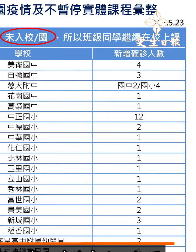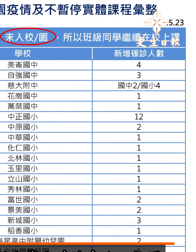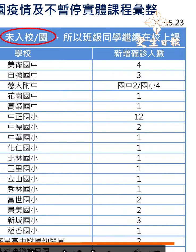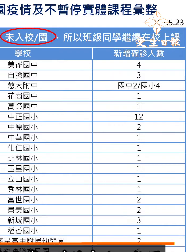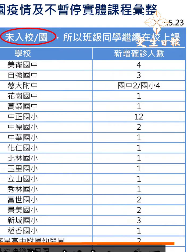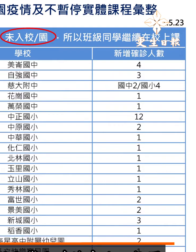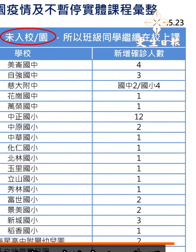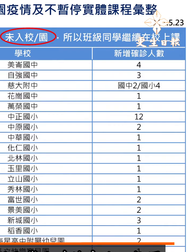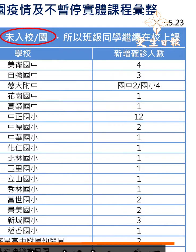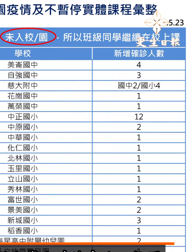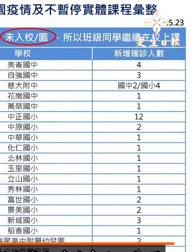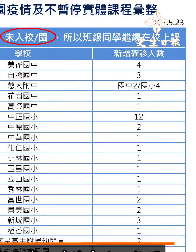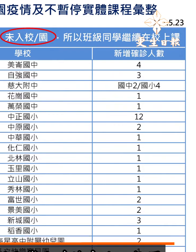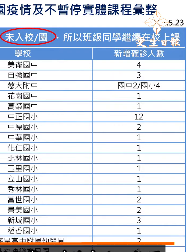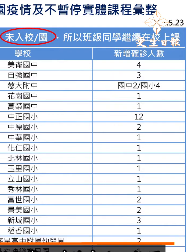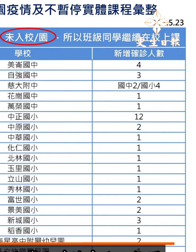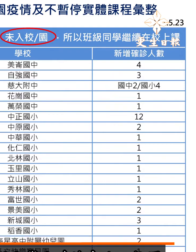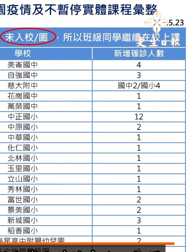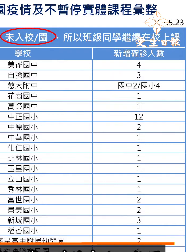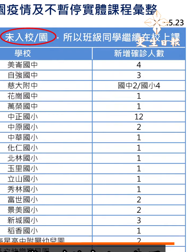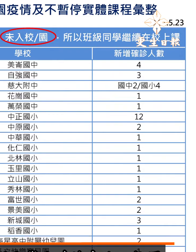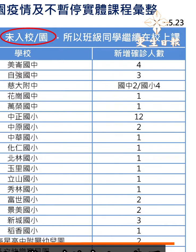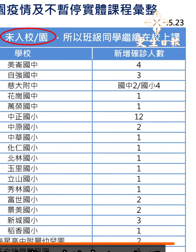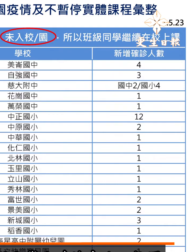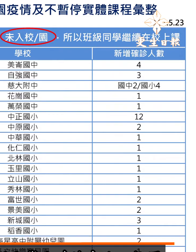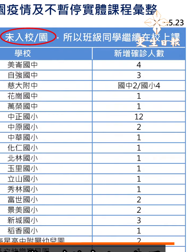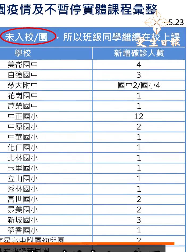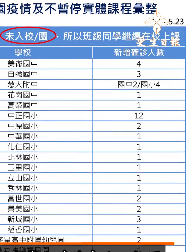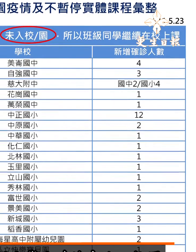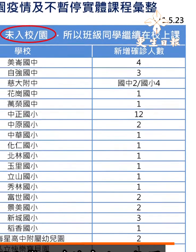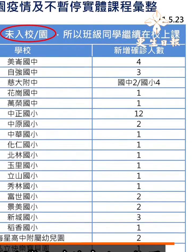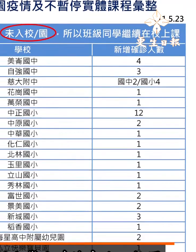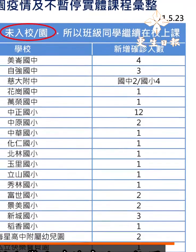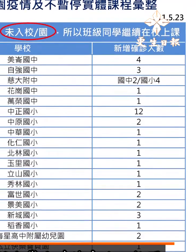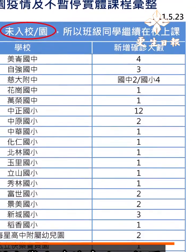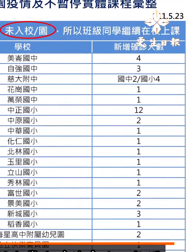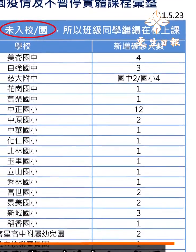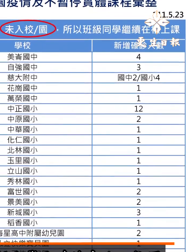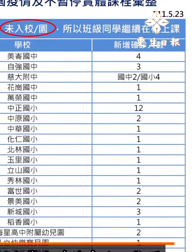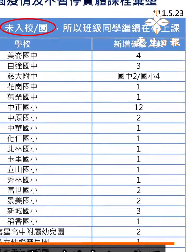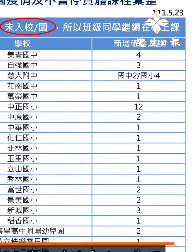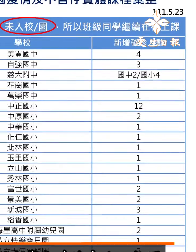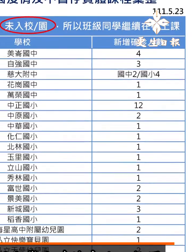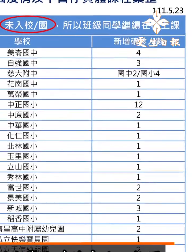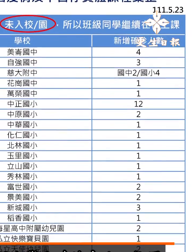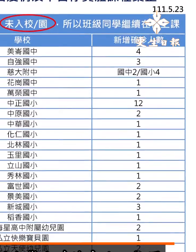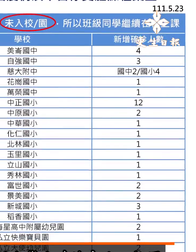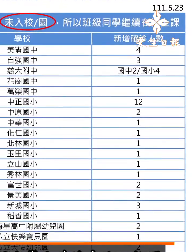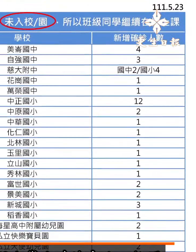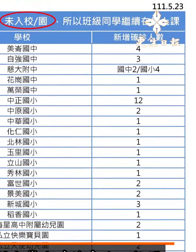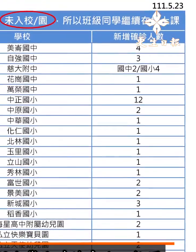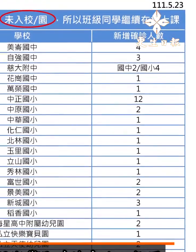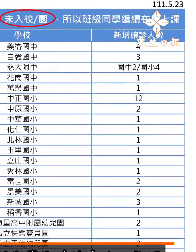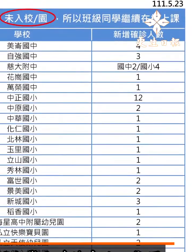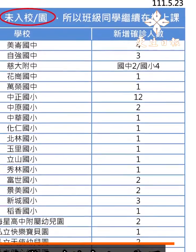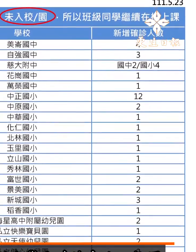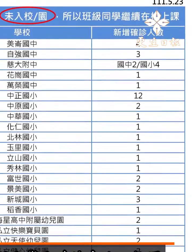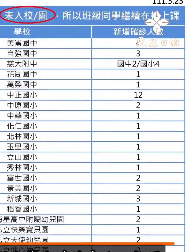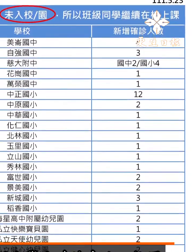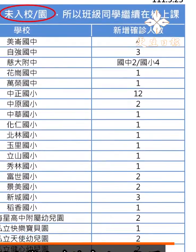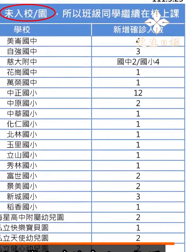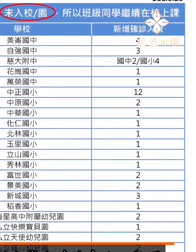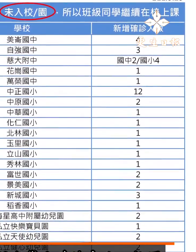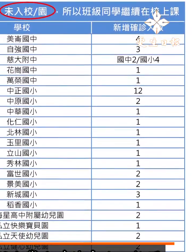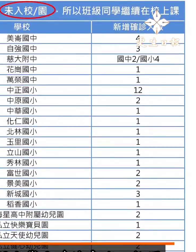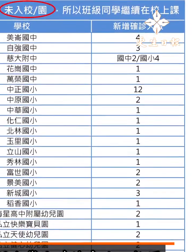样5月23号到27号配合全县暂停实体课程。那这一类的情形呢，今天总计有